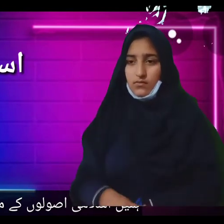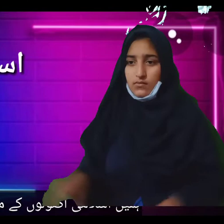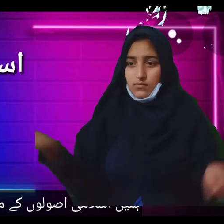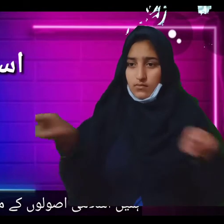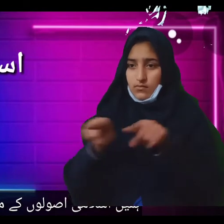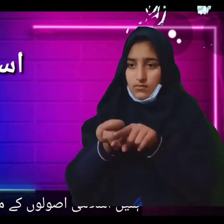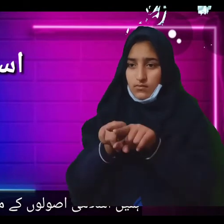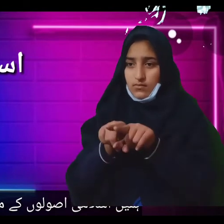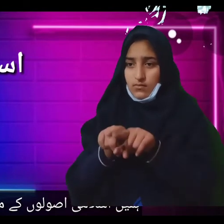मुताबिक